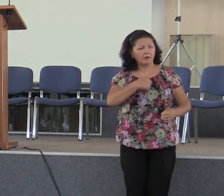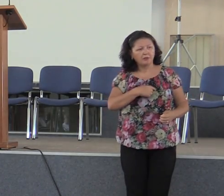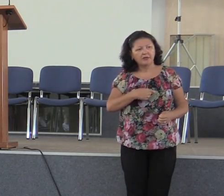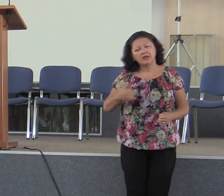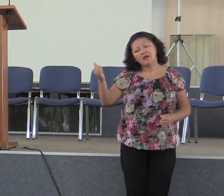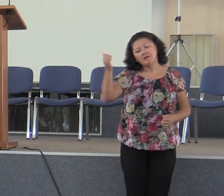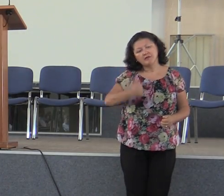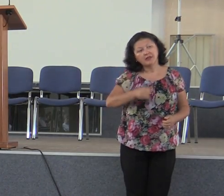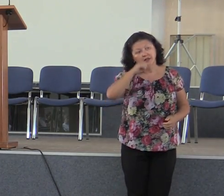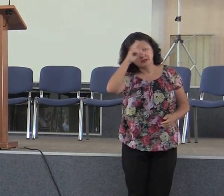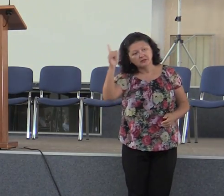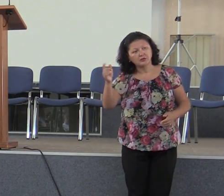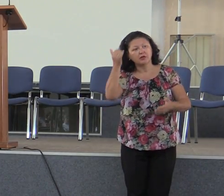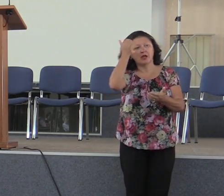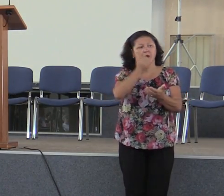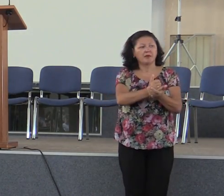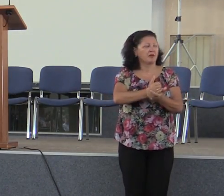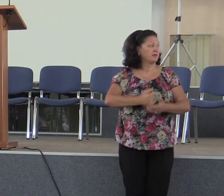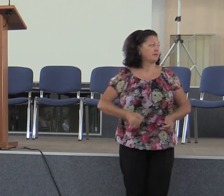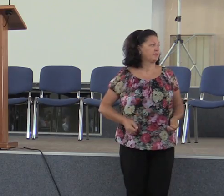zori. Amin. Amin.